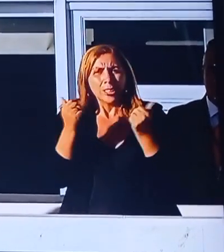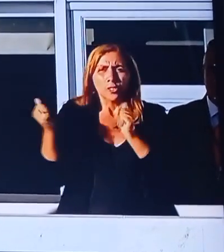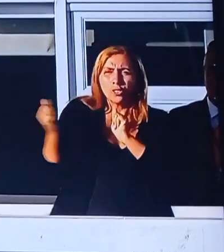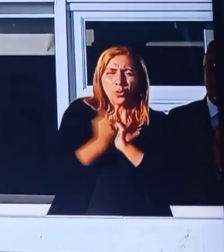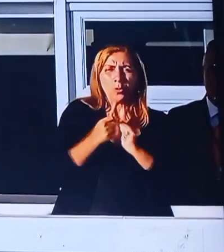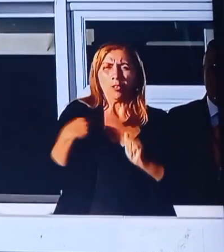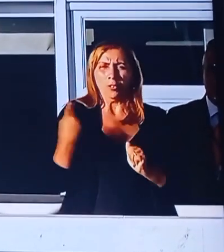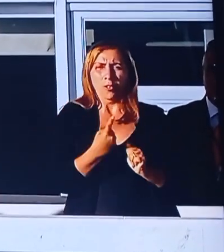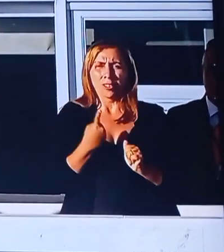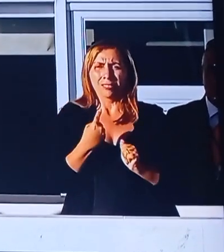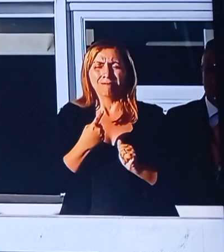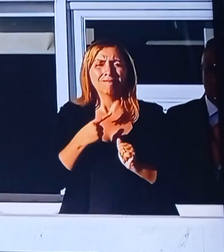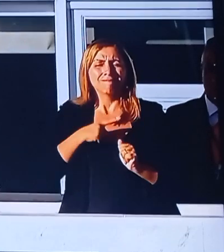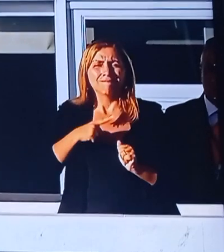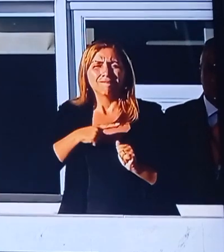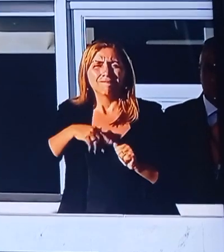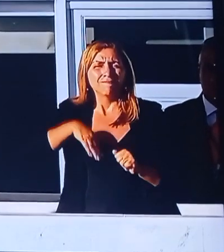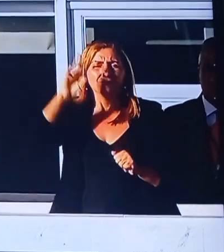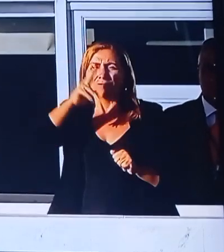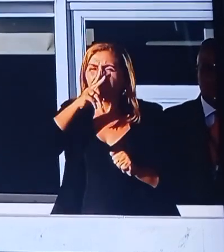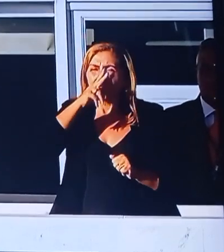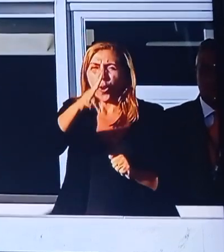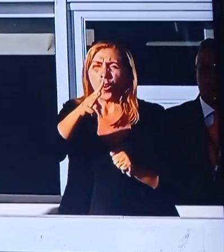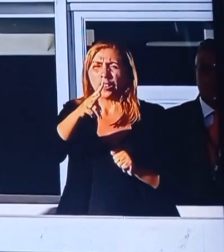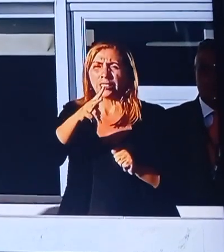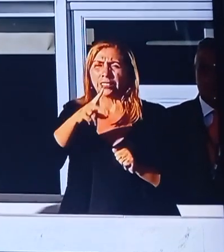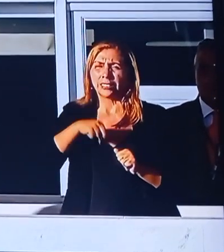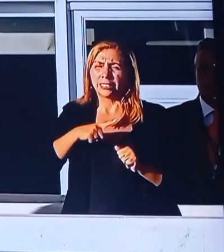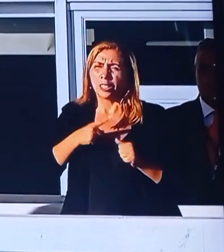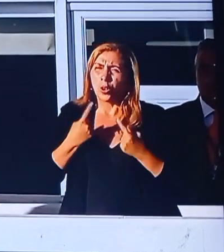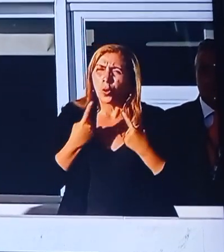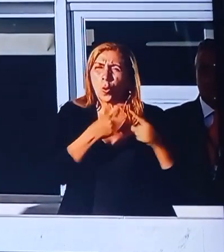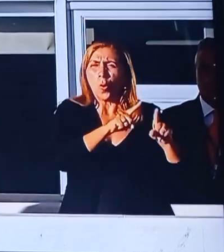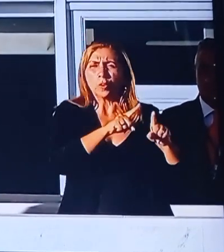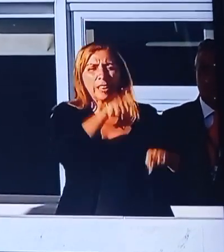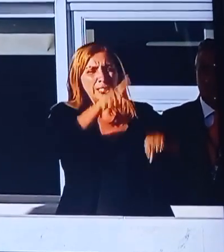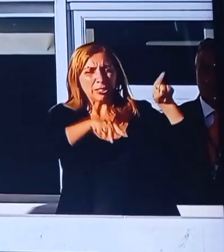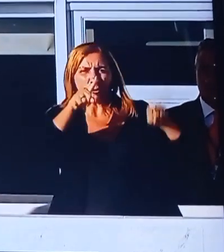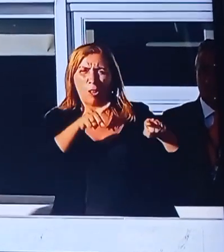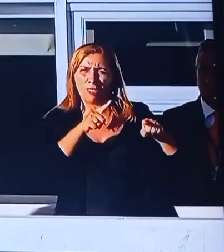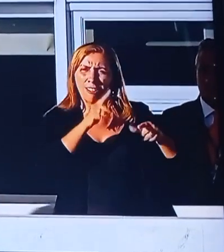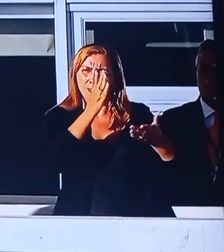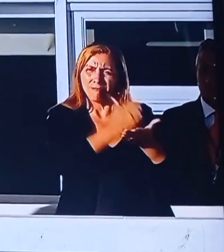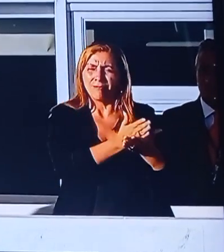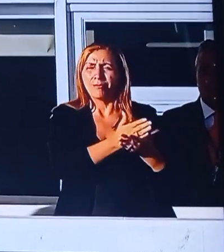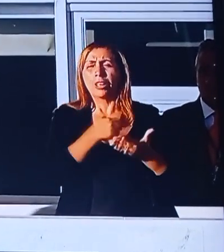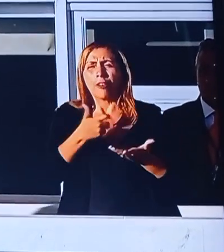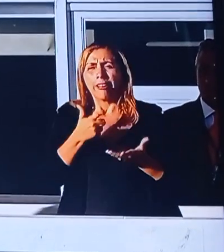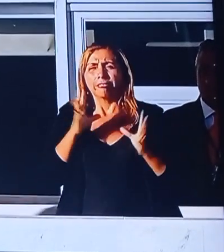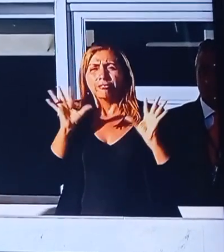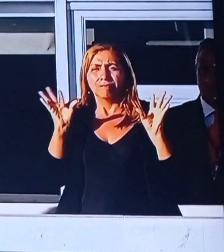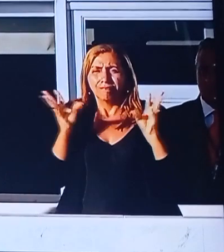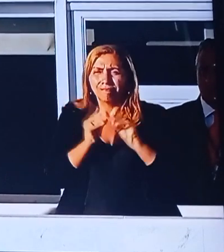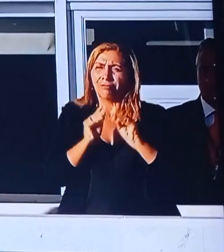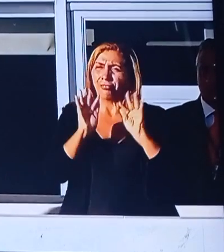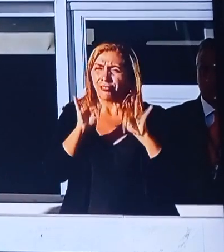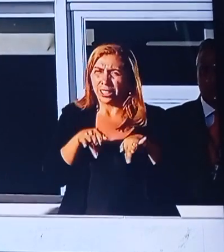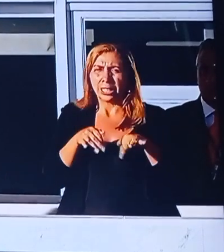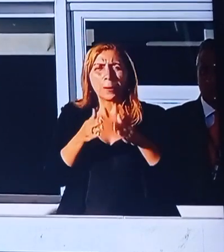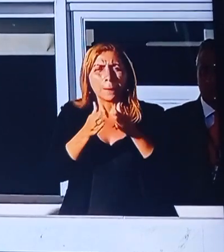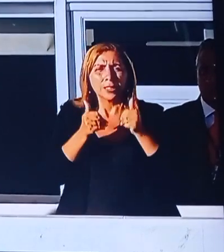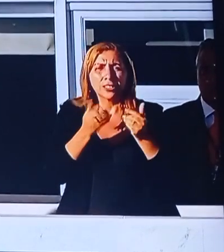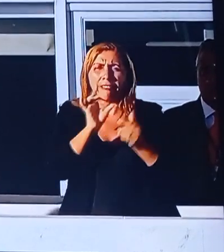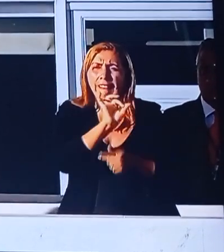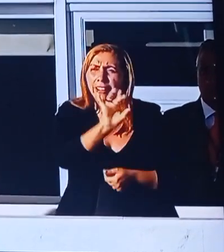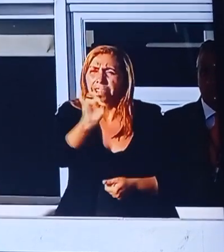nós num grande mutirão contra a desigualdade. Quero terminar pedindo a